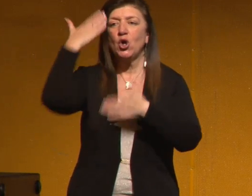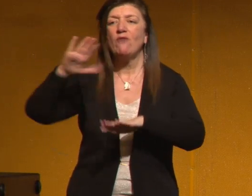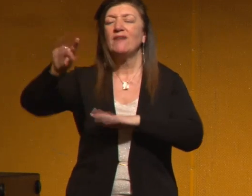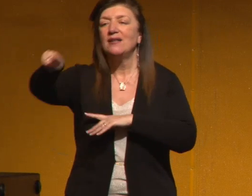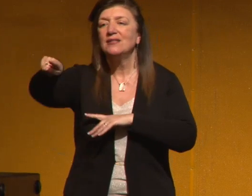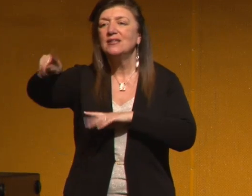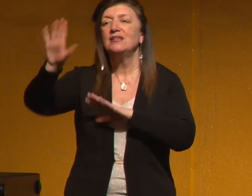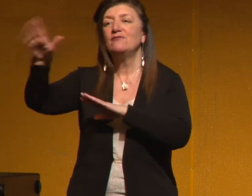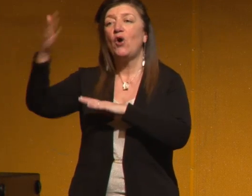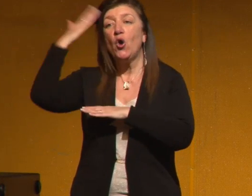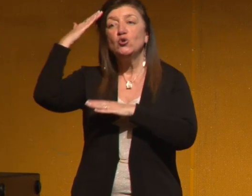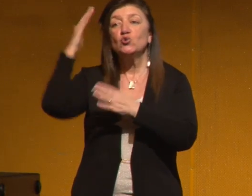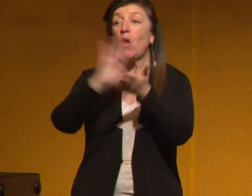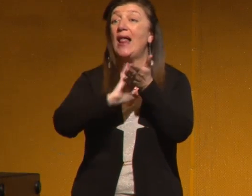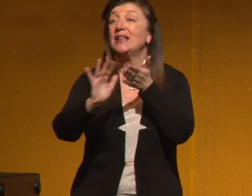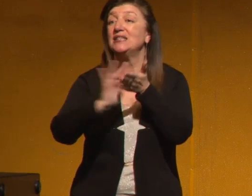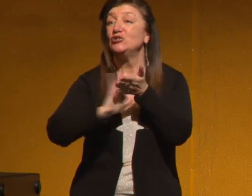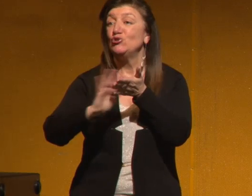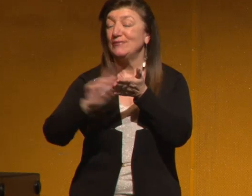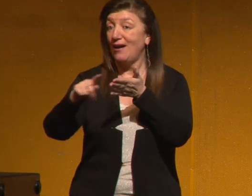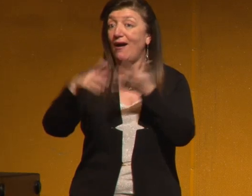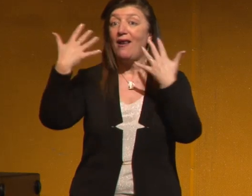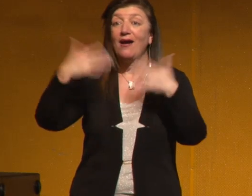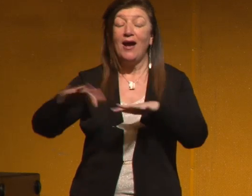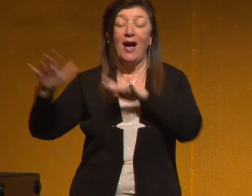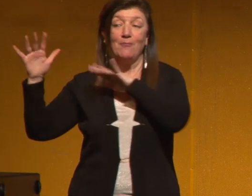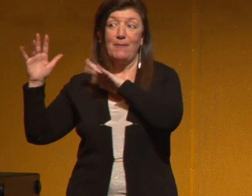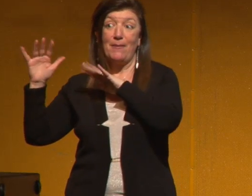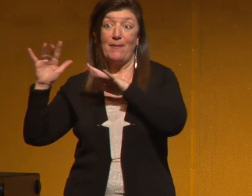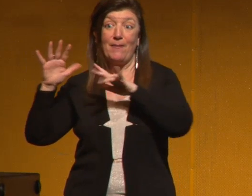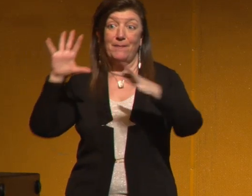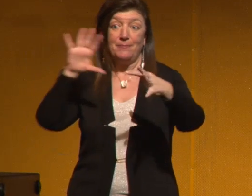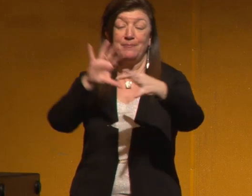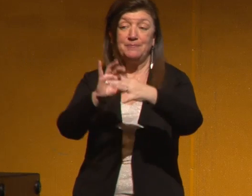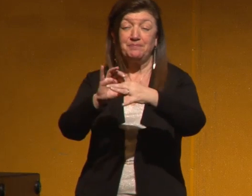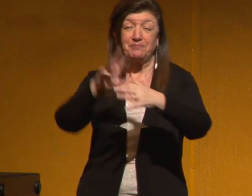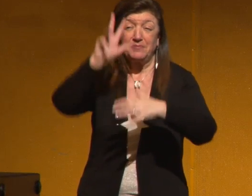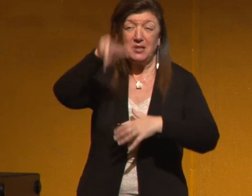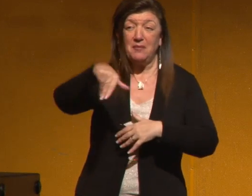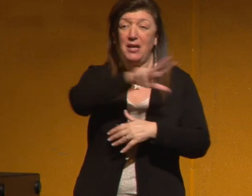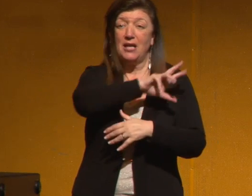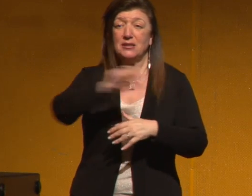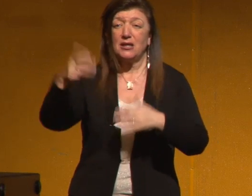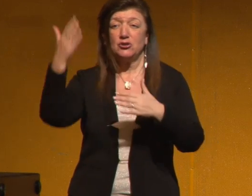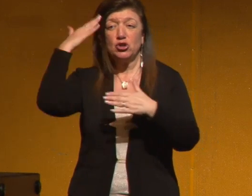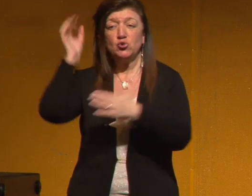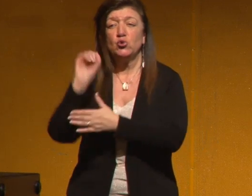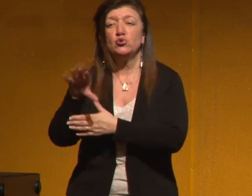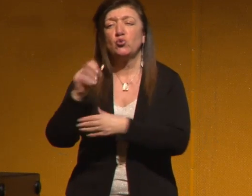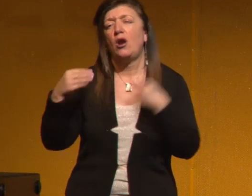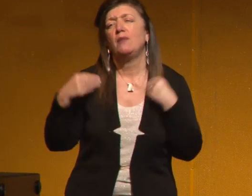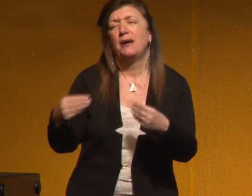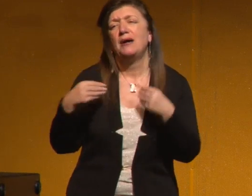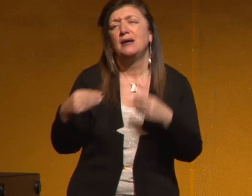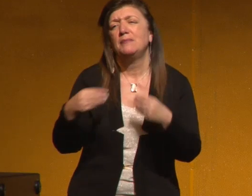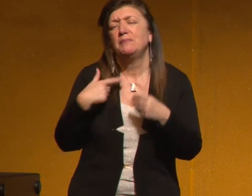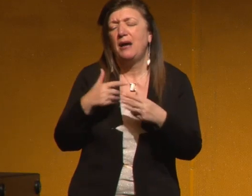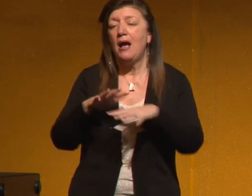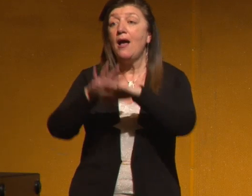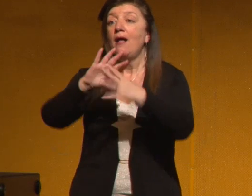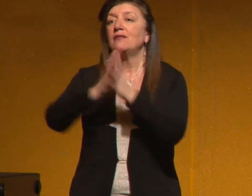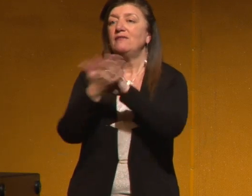3.300 scuole partecipanti e a progetti di grande valore che hanno messo in rete biblioteche